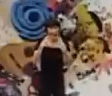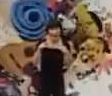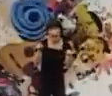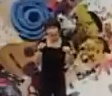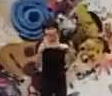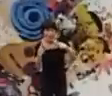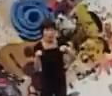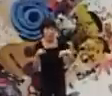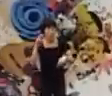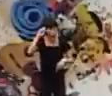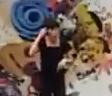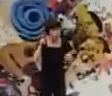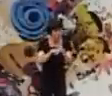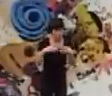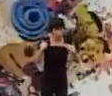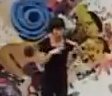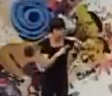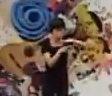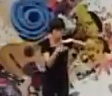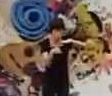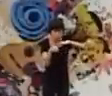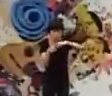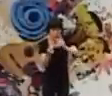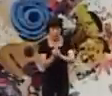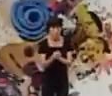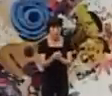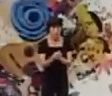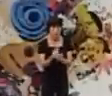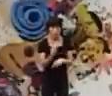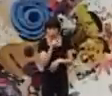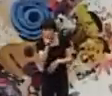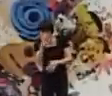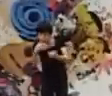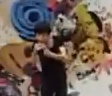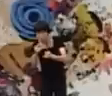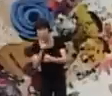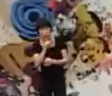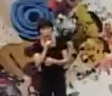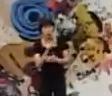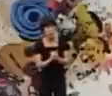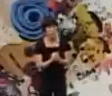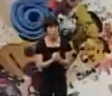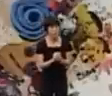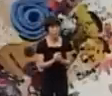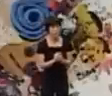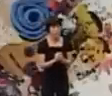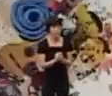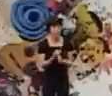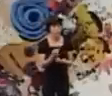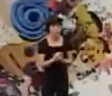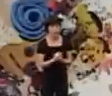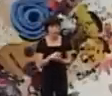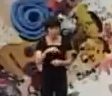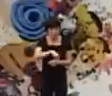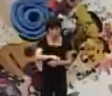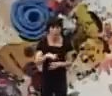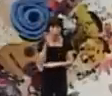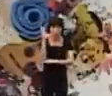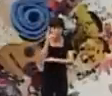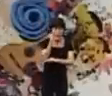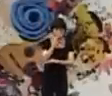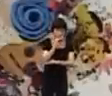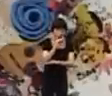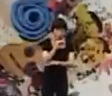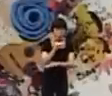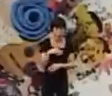啦啦，諗住去玩攤位遊戲啊，又好似頭先你哋咁咧，去睇表演嘅喎。嗱，嗰度咧，每到夜晚咧，